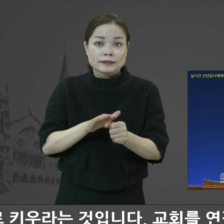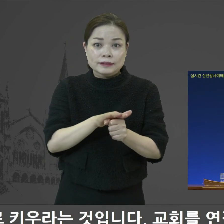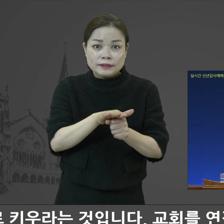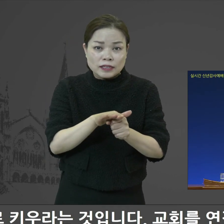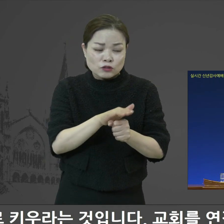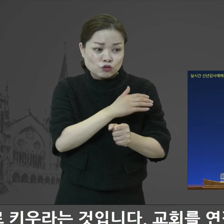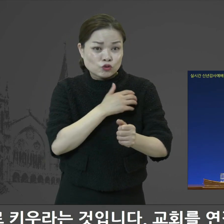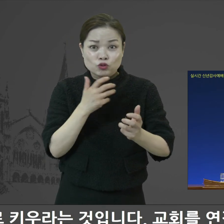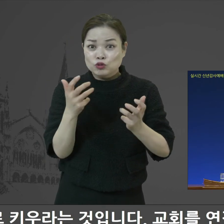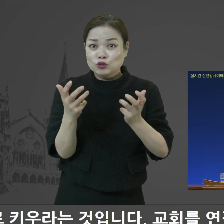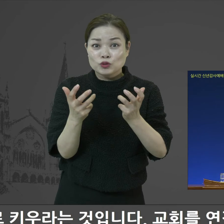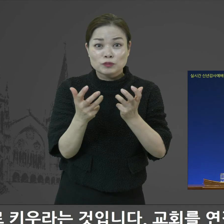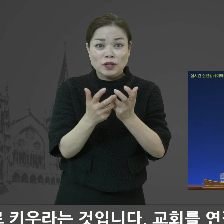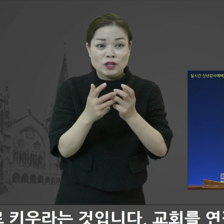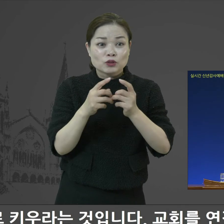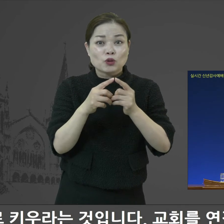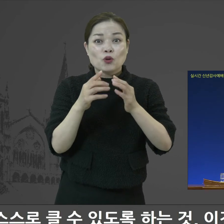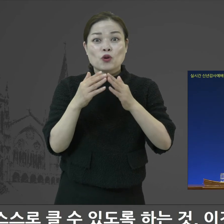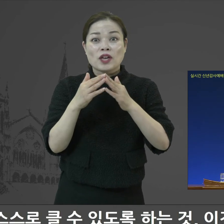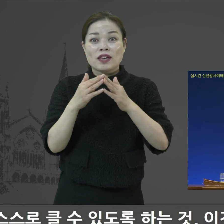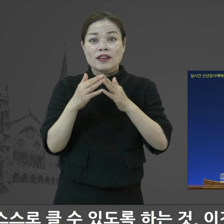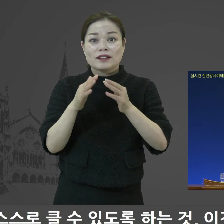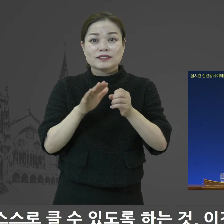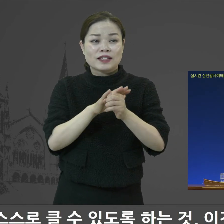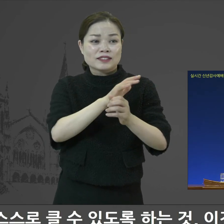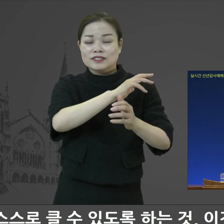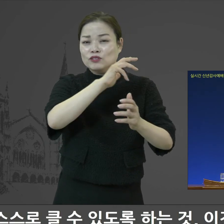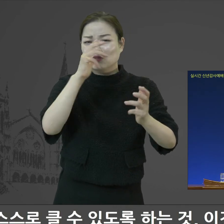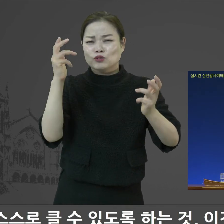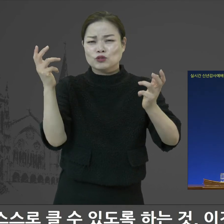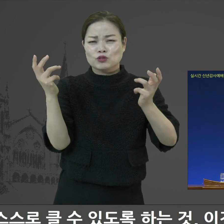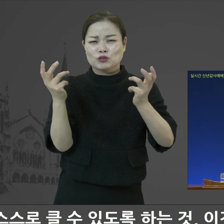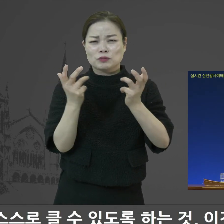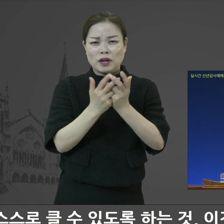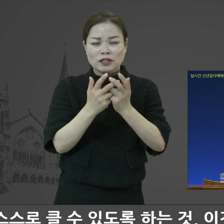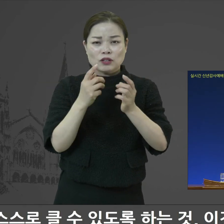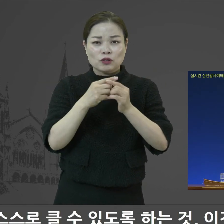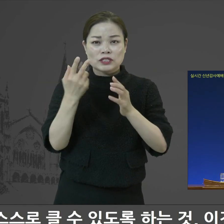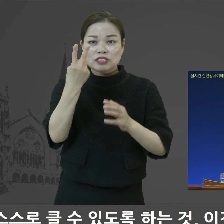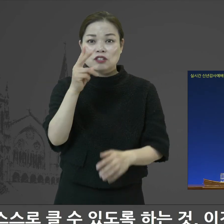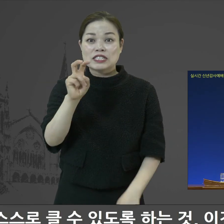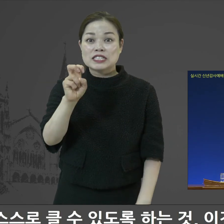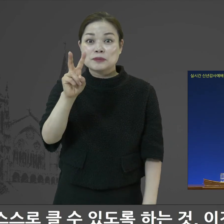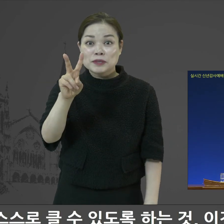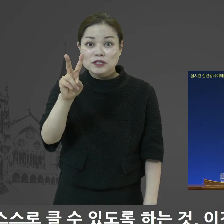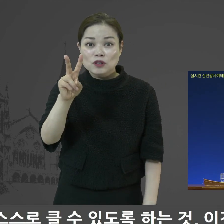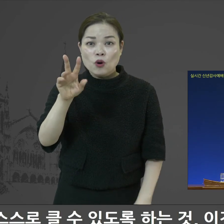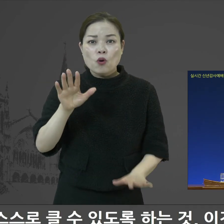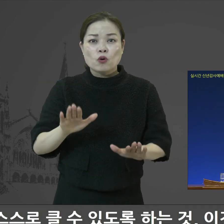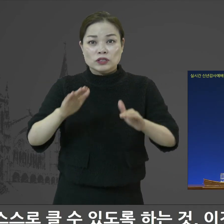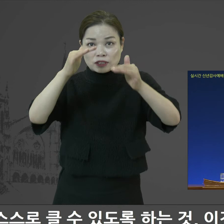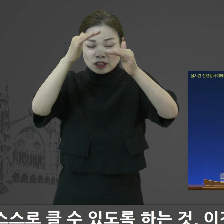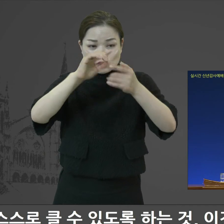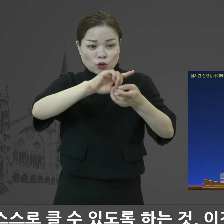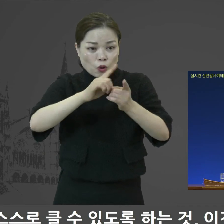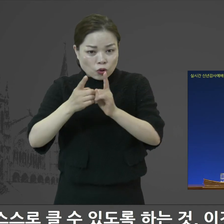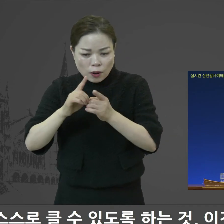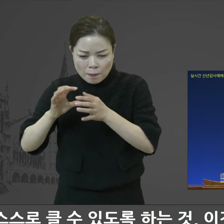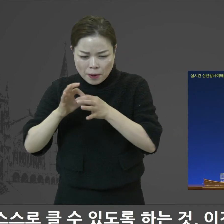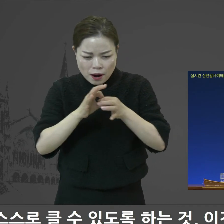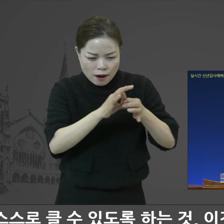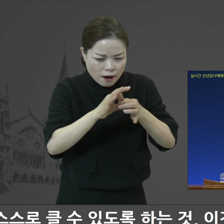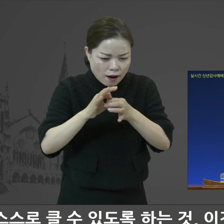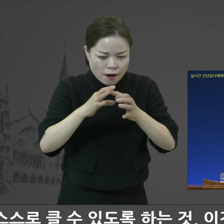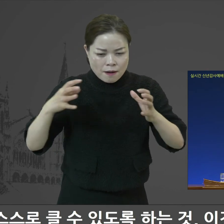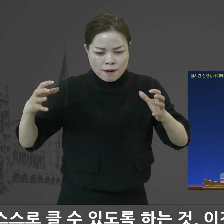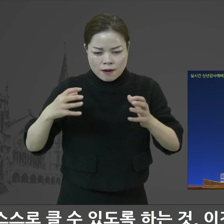사랑이 충만한 교회, 사랑이 좀 더 넘치는 교회, 2022년도 우리 오늘 본문 서로 연결되어지고